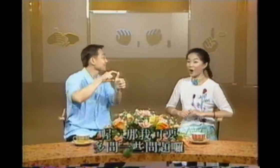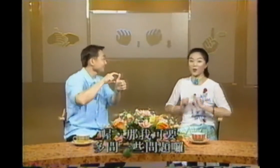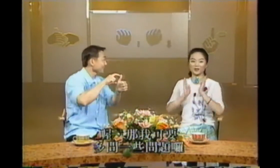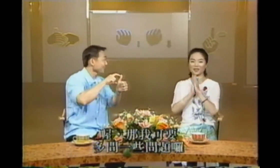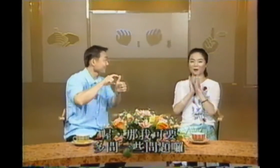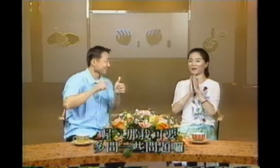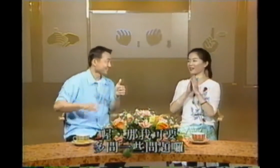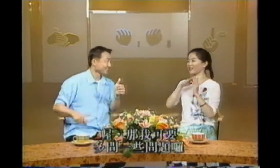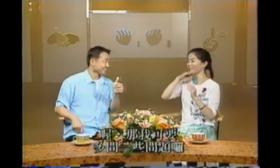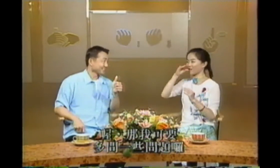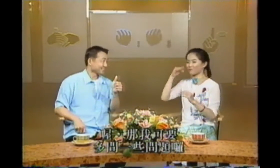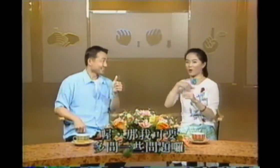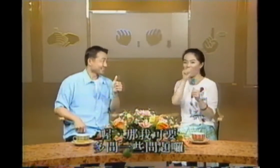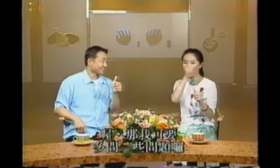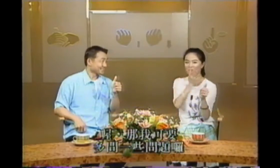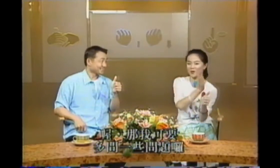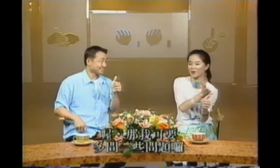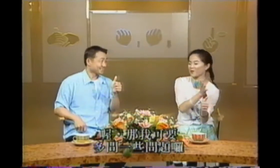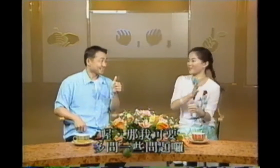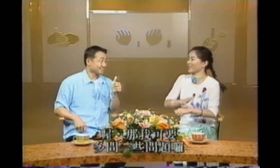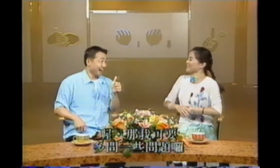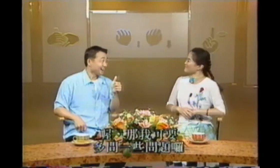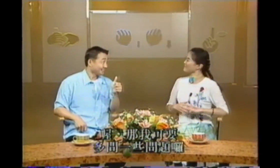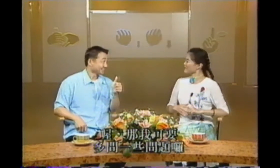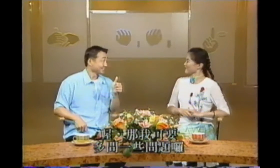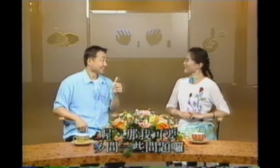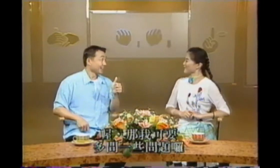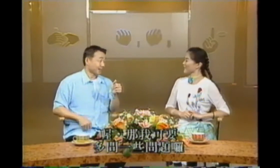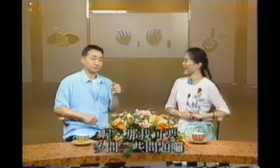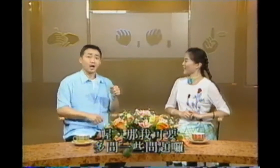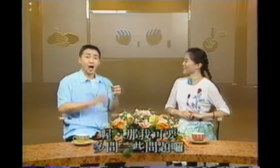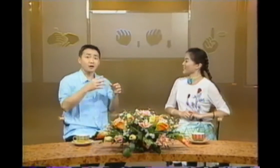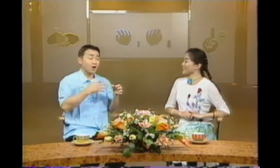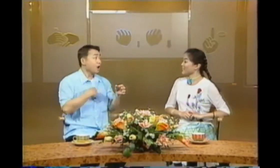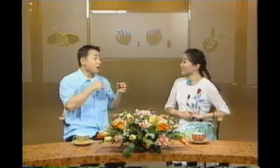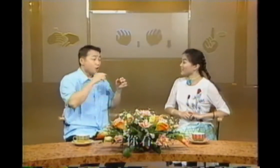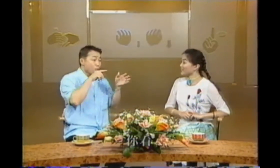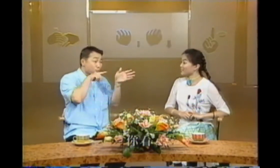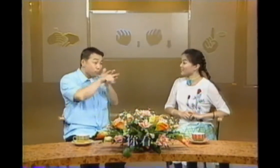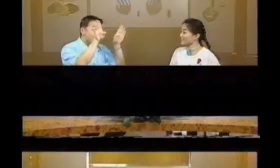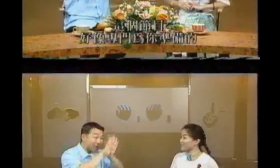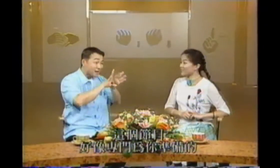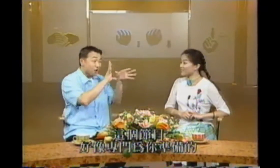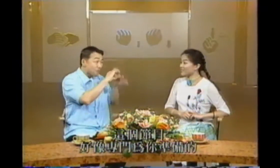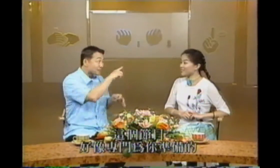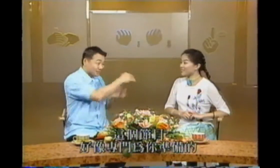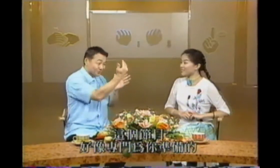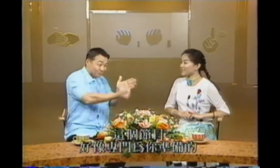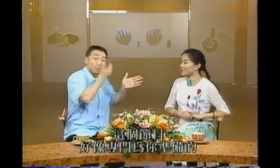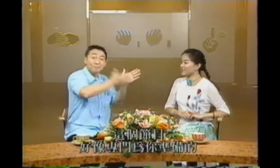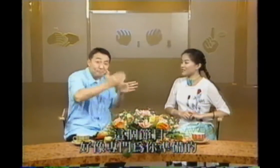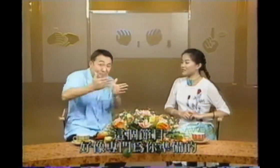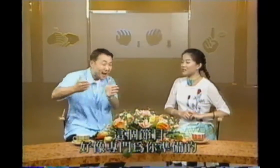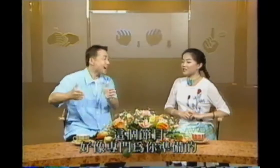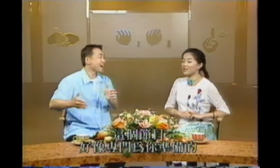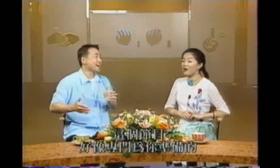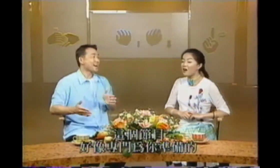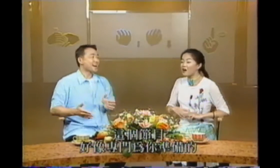哦，那我可要多问一些问题了。 哎，你看，这个节目啊，好像专门为你准备